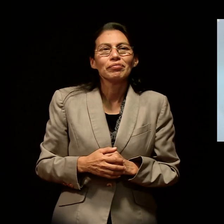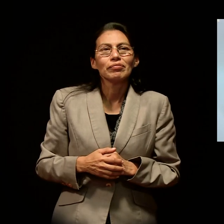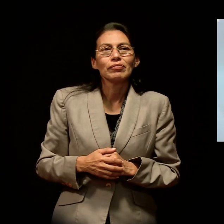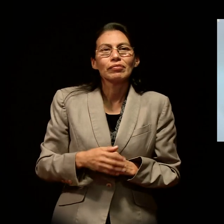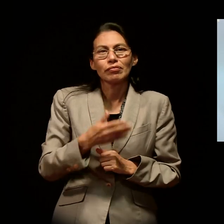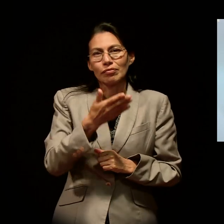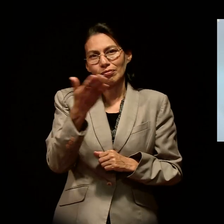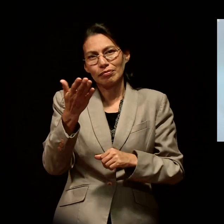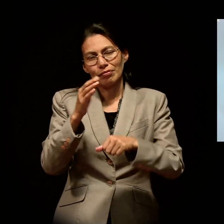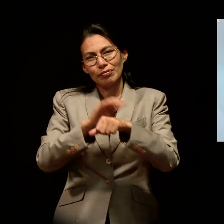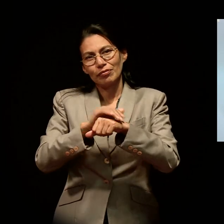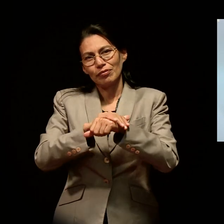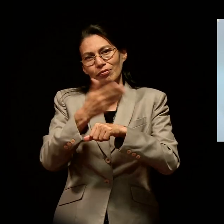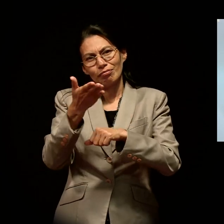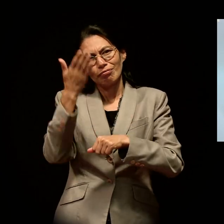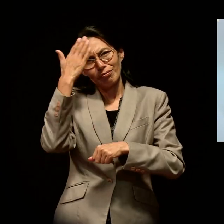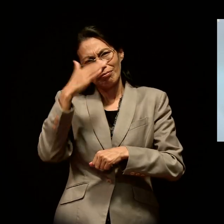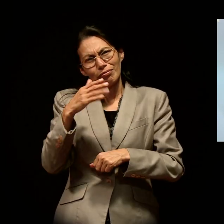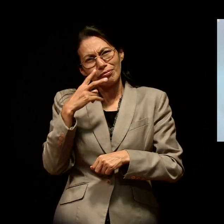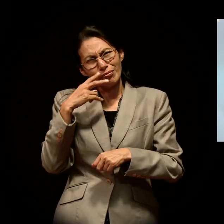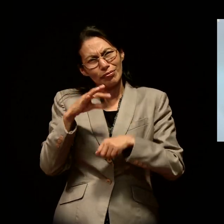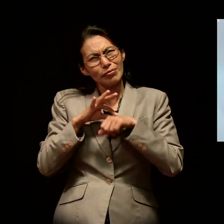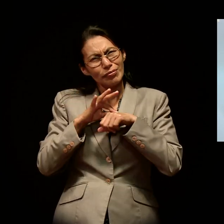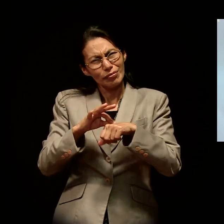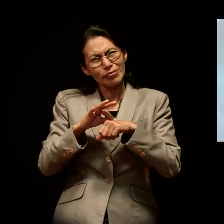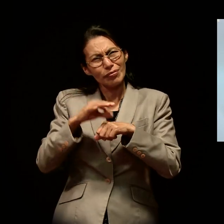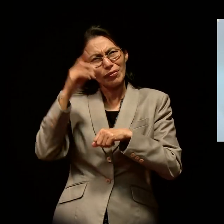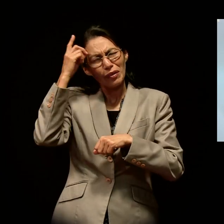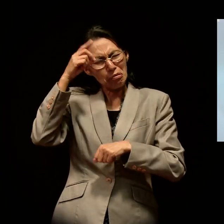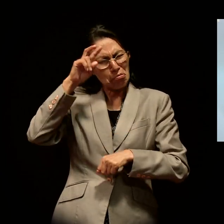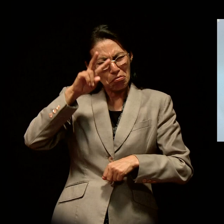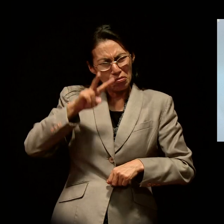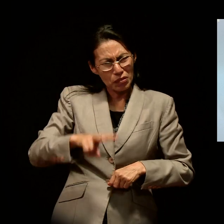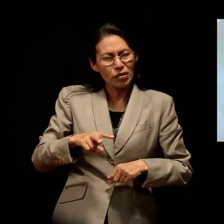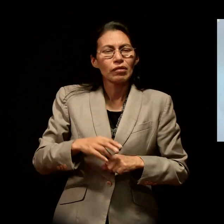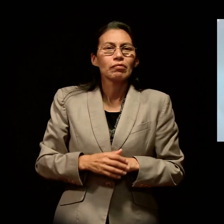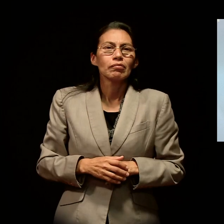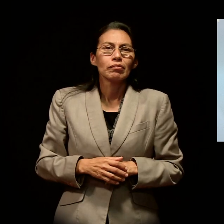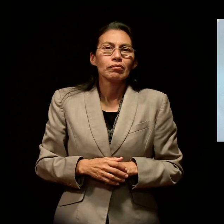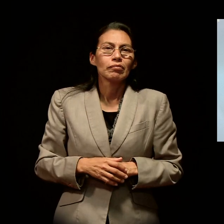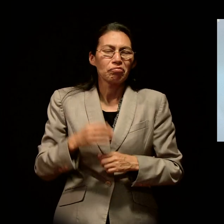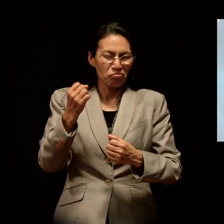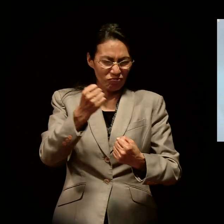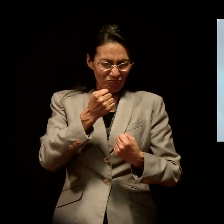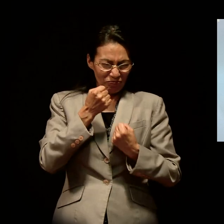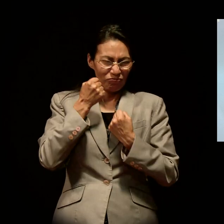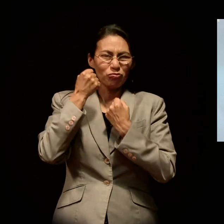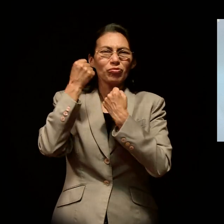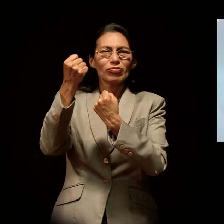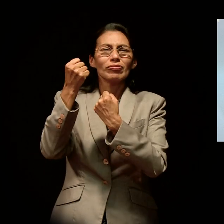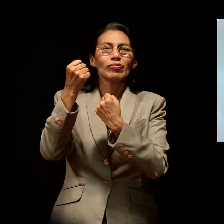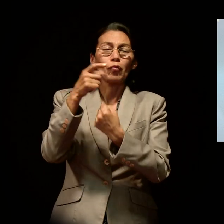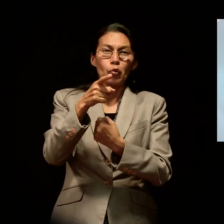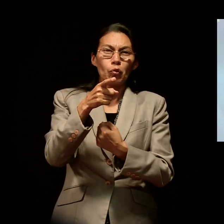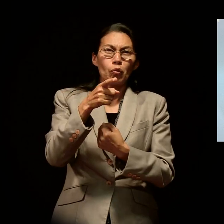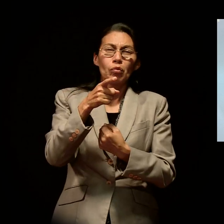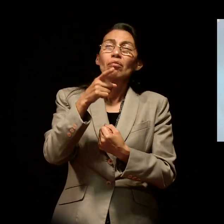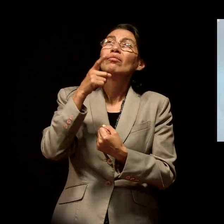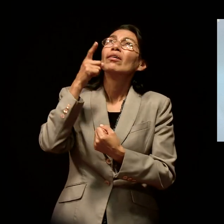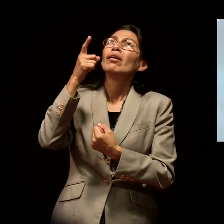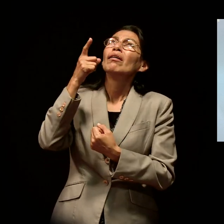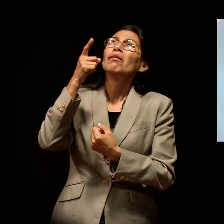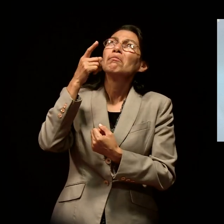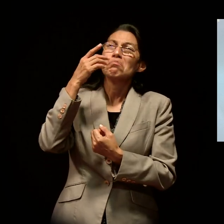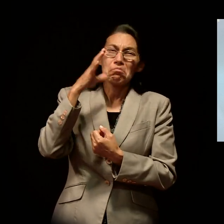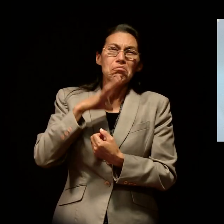ustedes pueden ver que dios es real a mí es un Dios de amor y de omnipotencia puedes